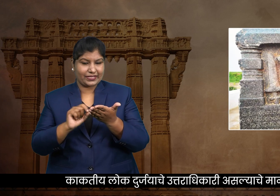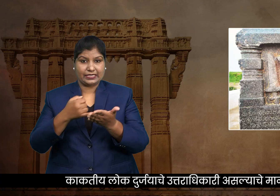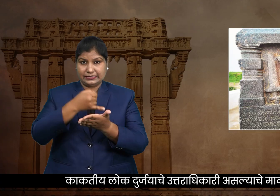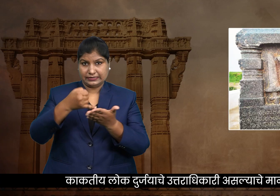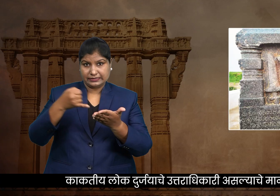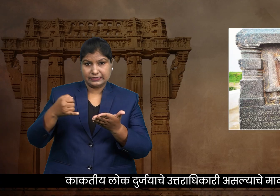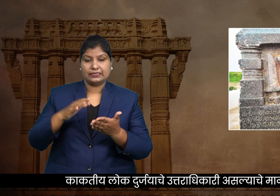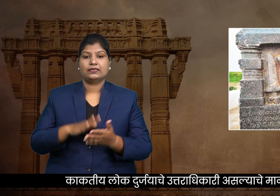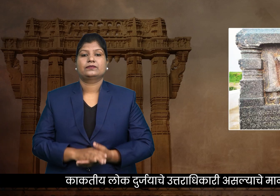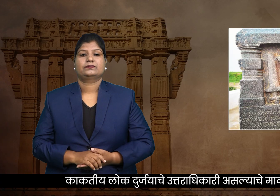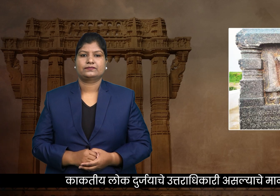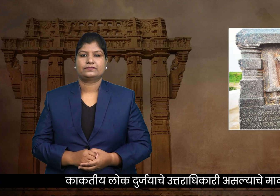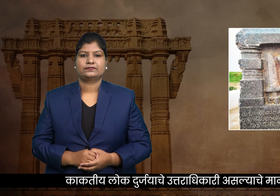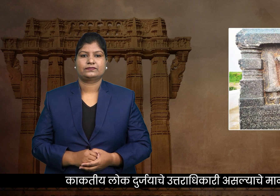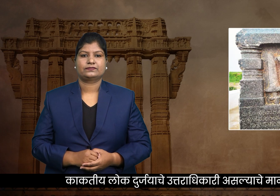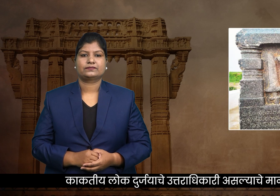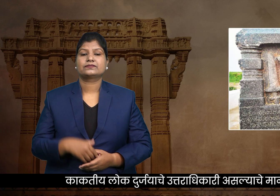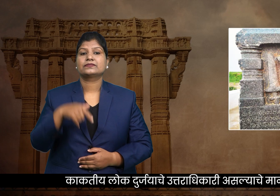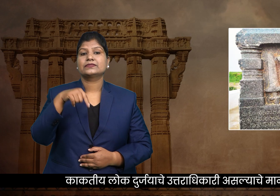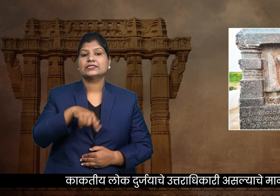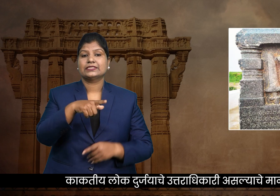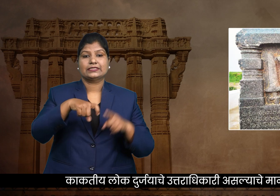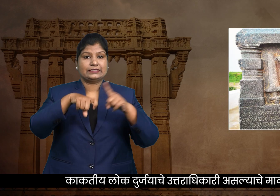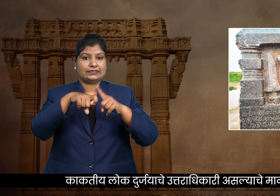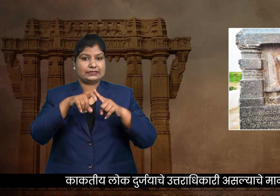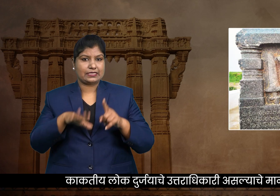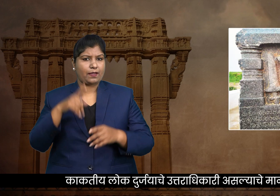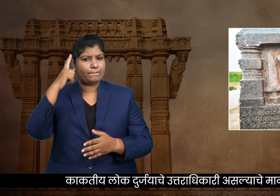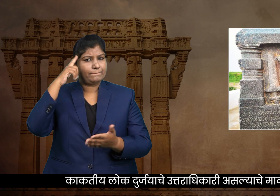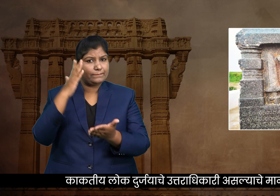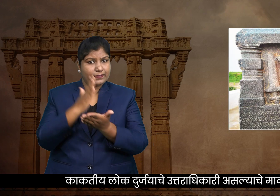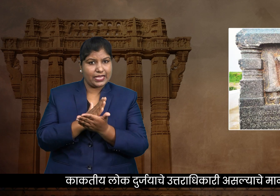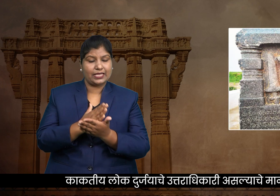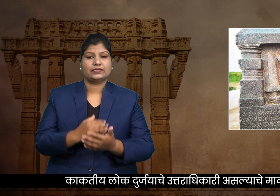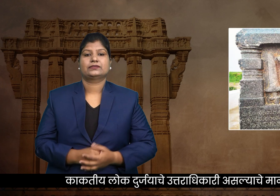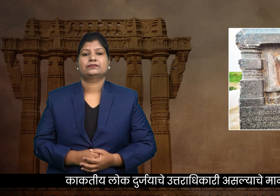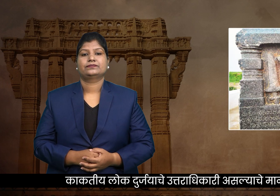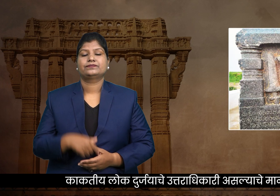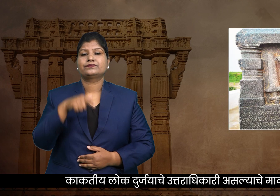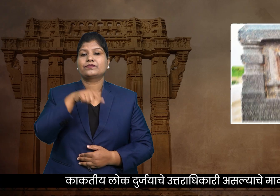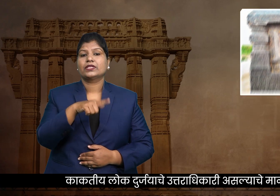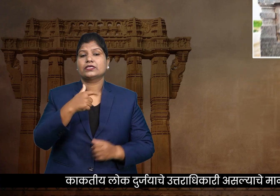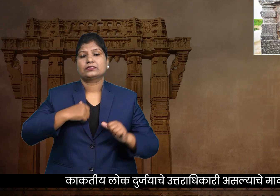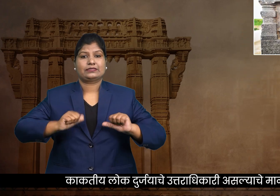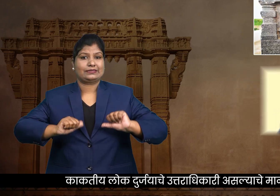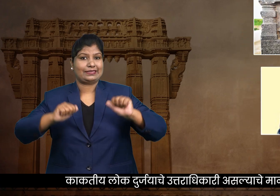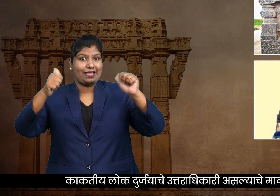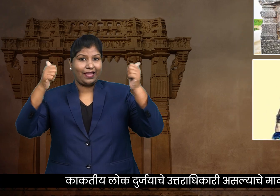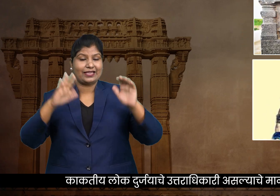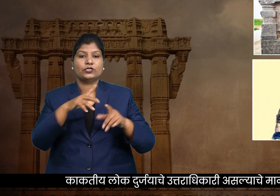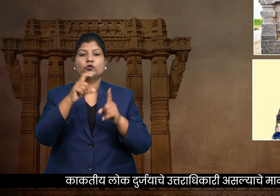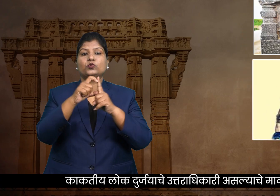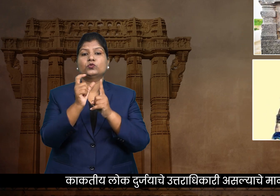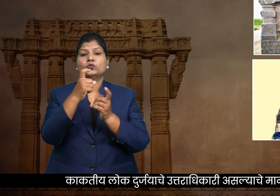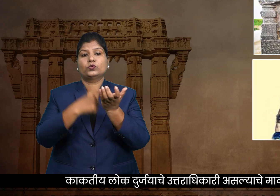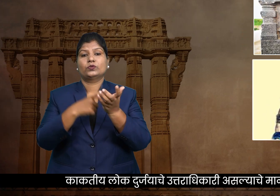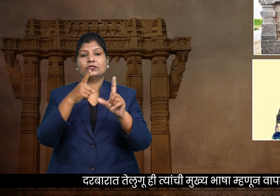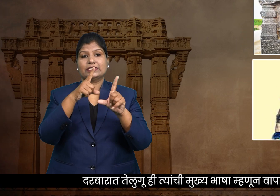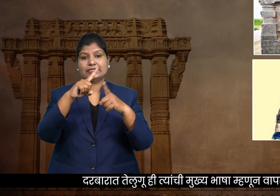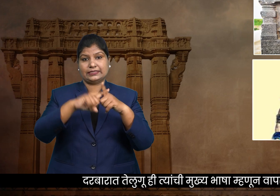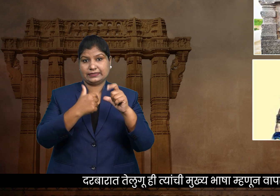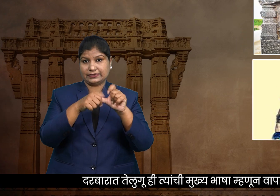साहित्यानुसार काकती लोक दुर्जयाचे उत्तराधिकारी असल्याचे मानत होते